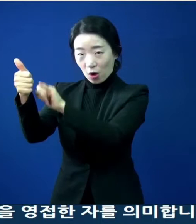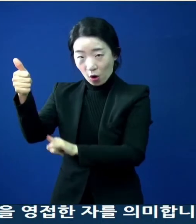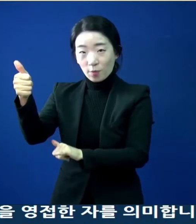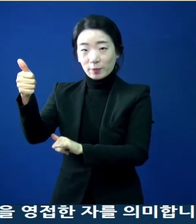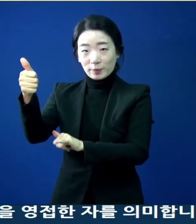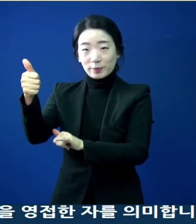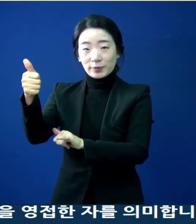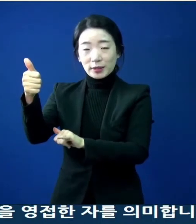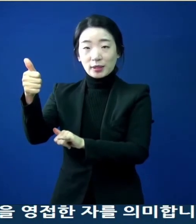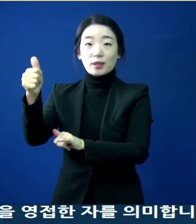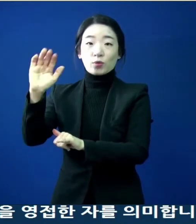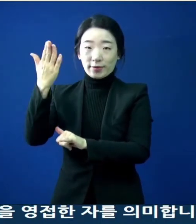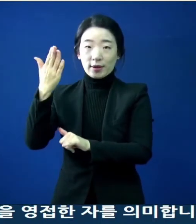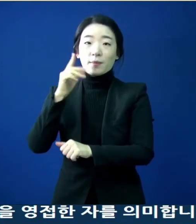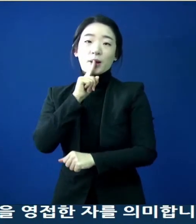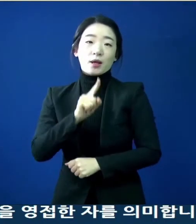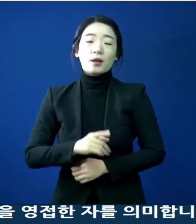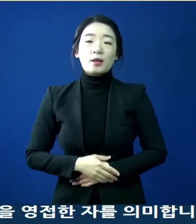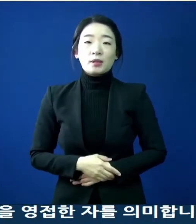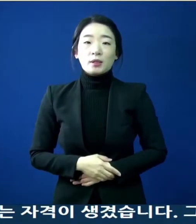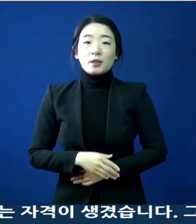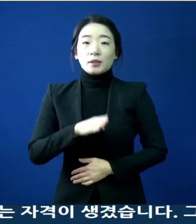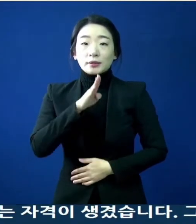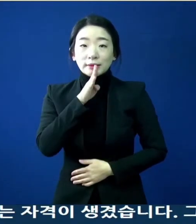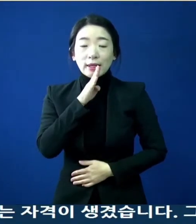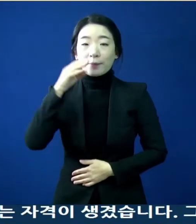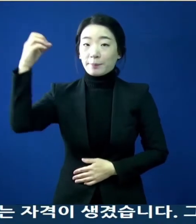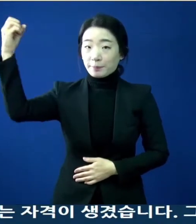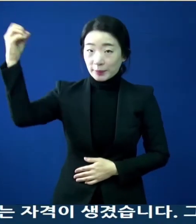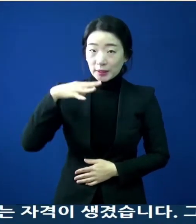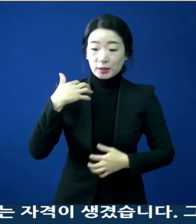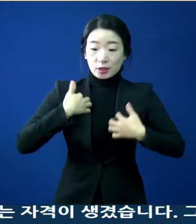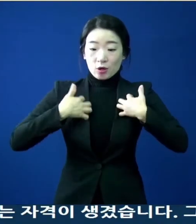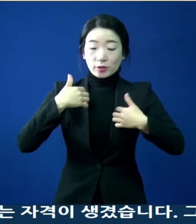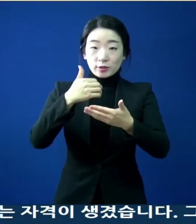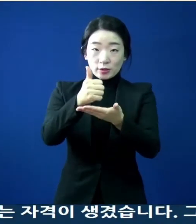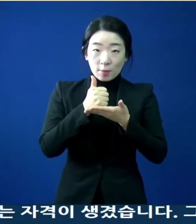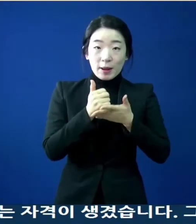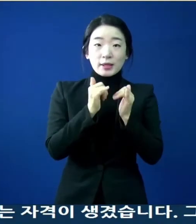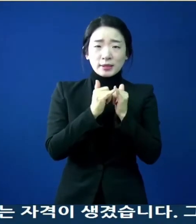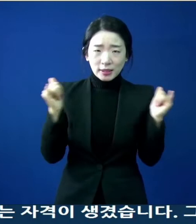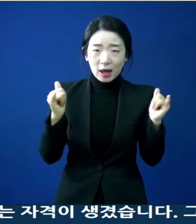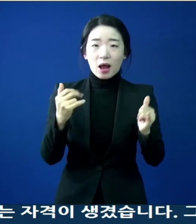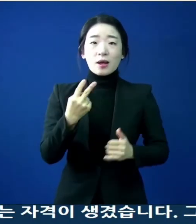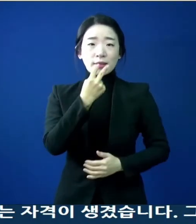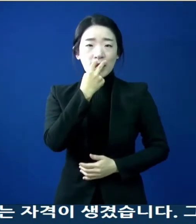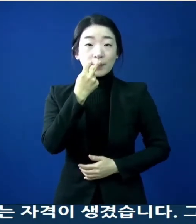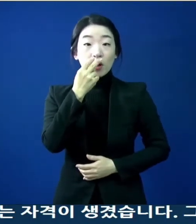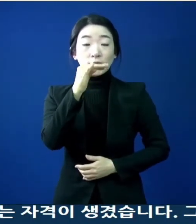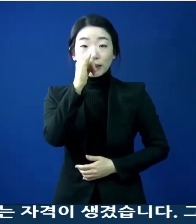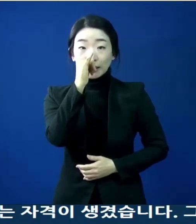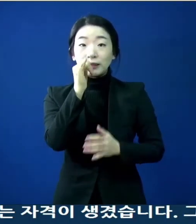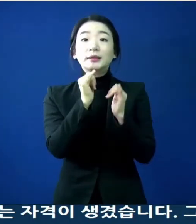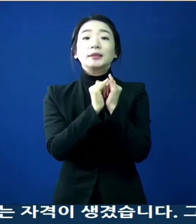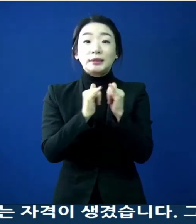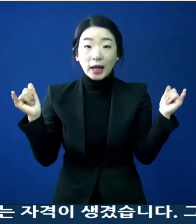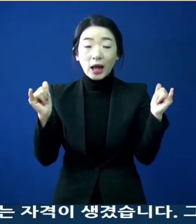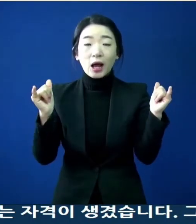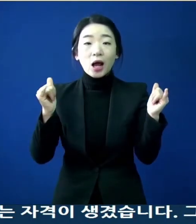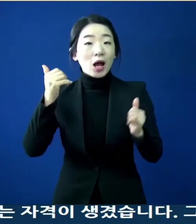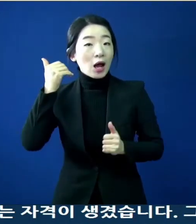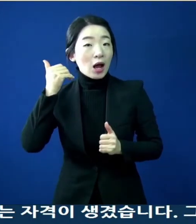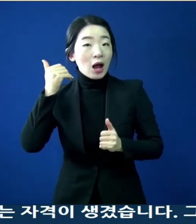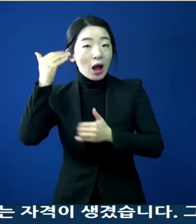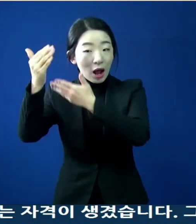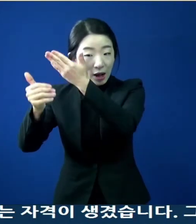섬길지니. 여러분, 참빛을 영접한 자, 그 말씀을 영접한 자, 예수를 영접한 자, 생명이 있는 자들은 하나님을